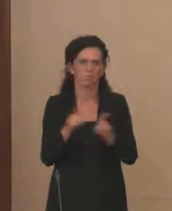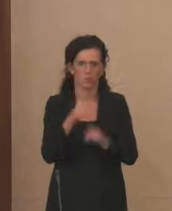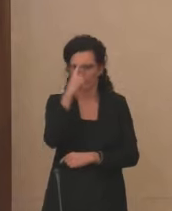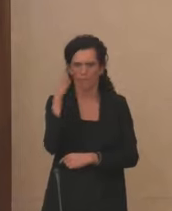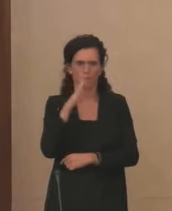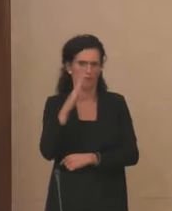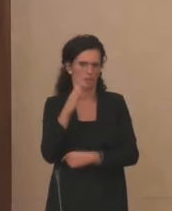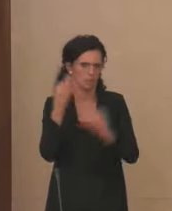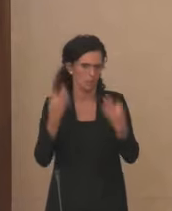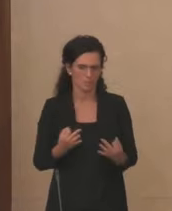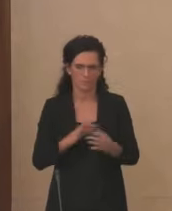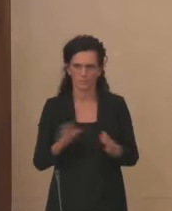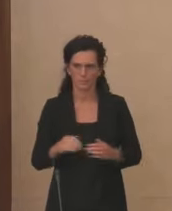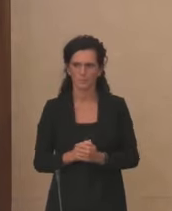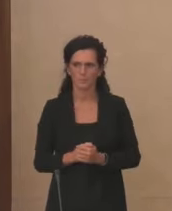In tal senso,